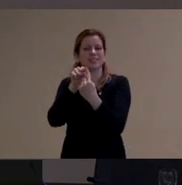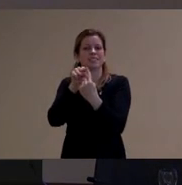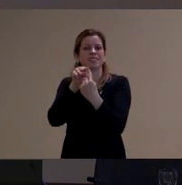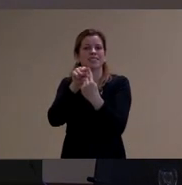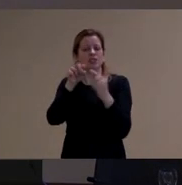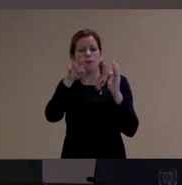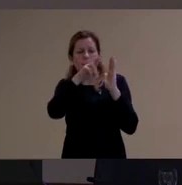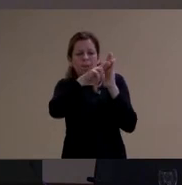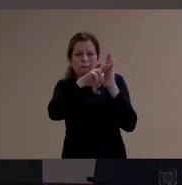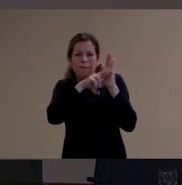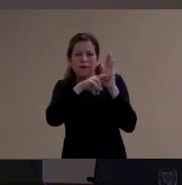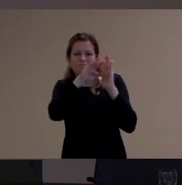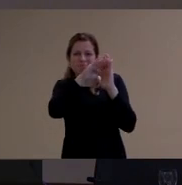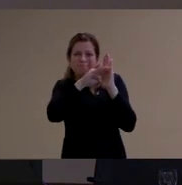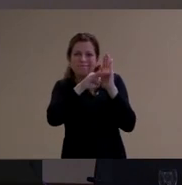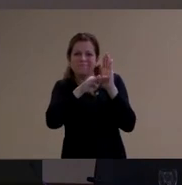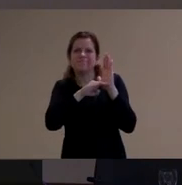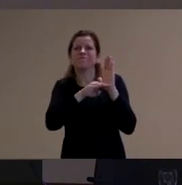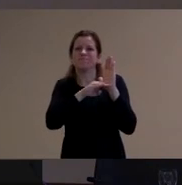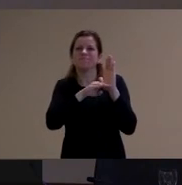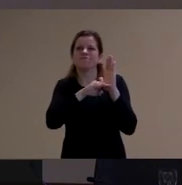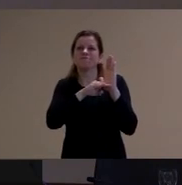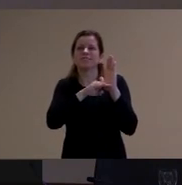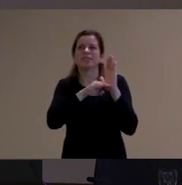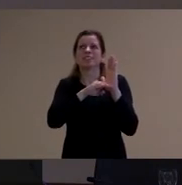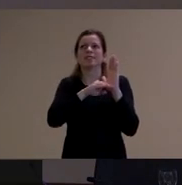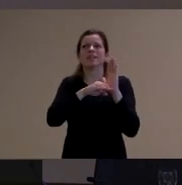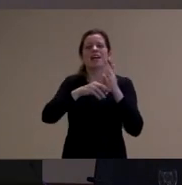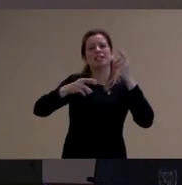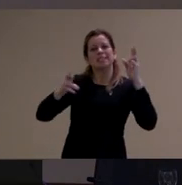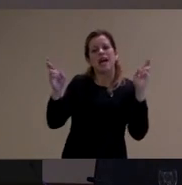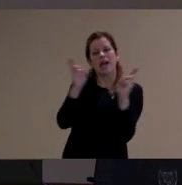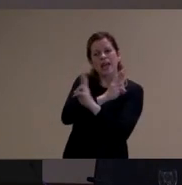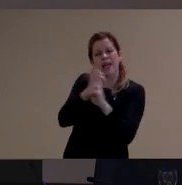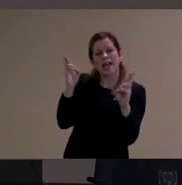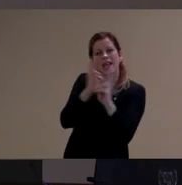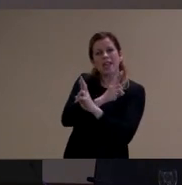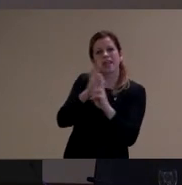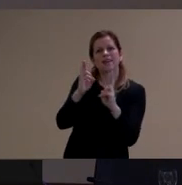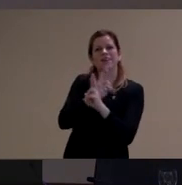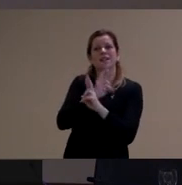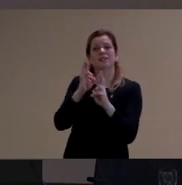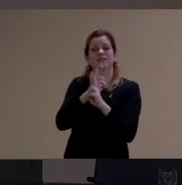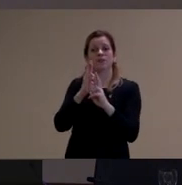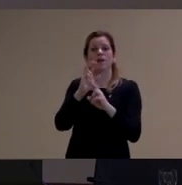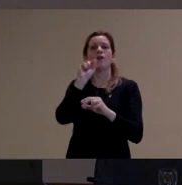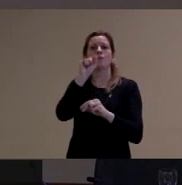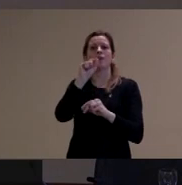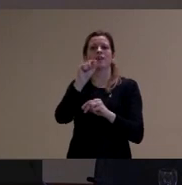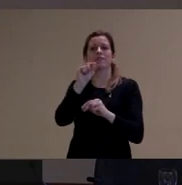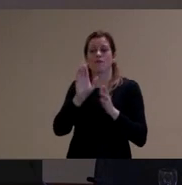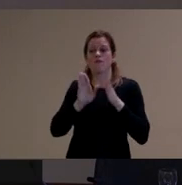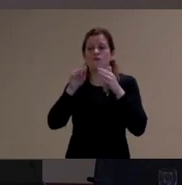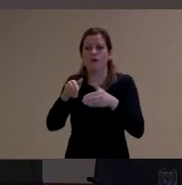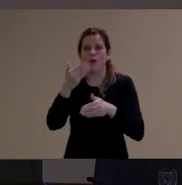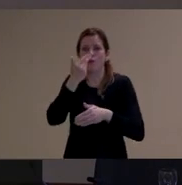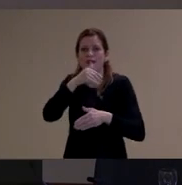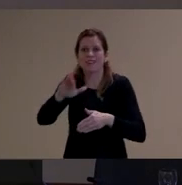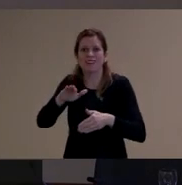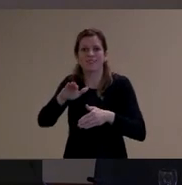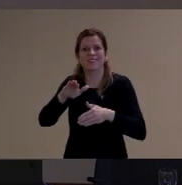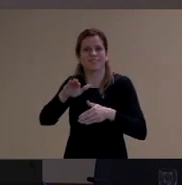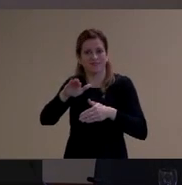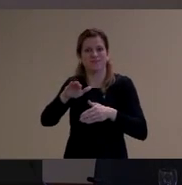redigidas né Ou seja a redação deles é na ação da criança né